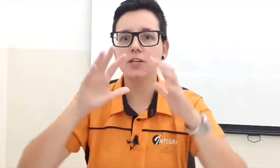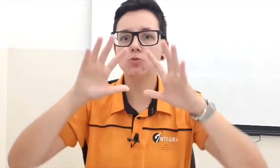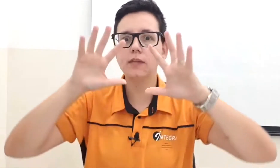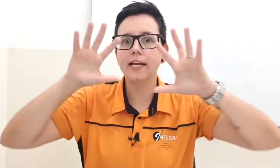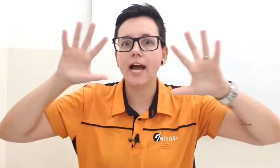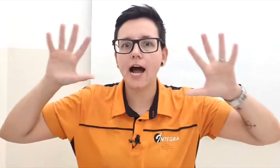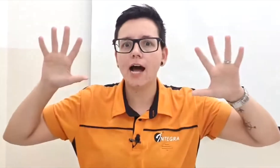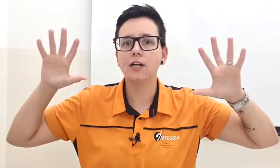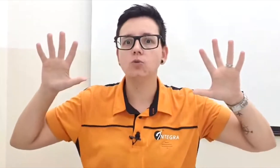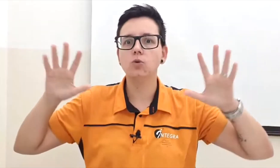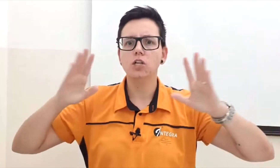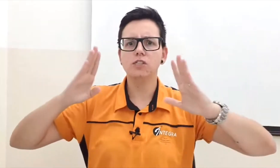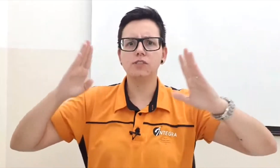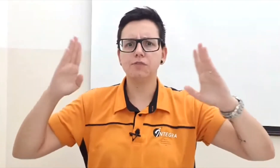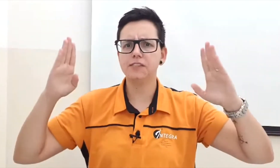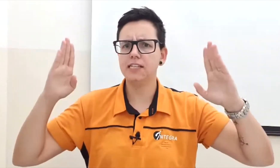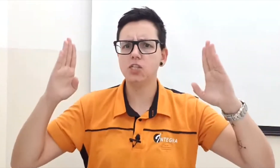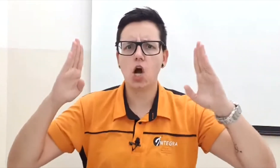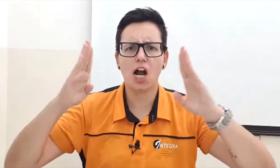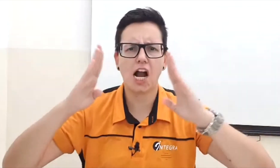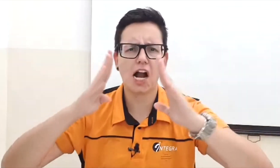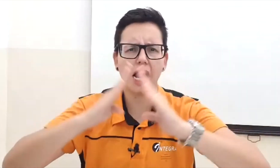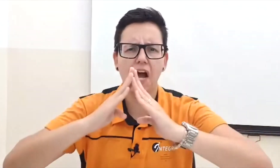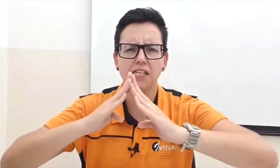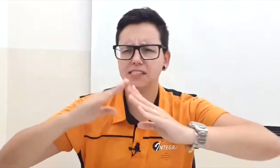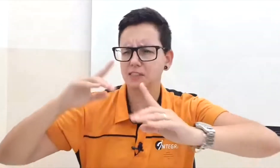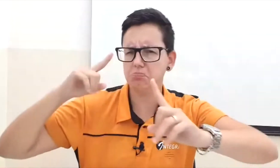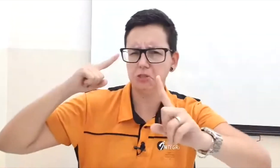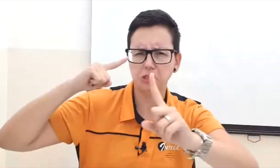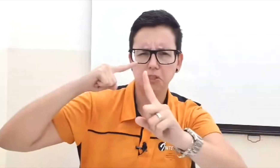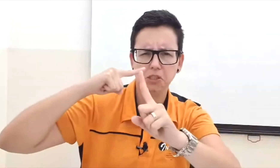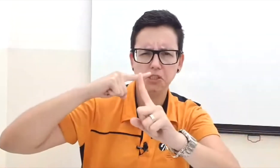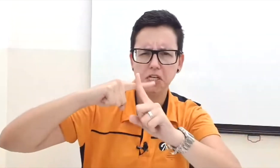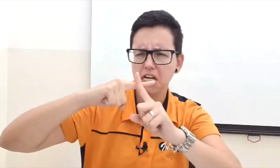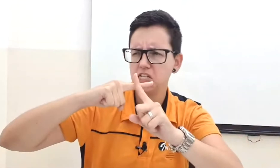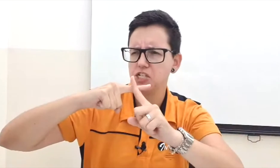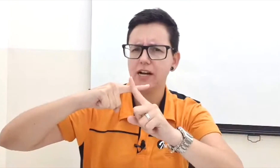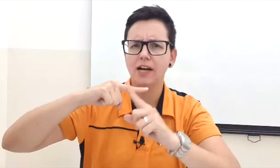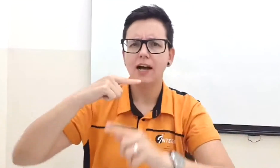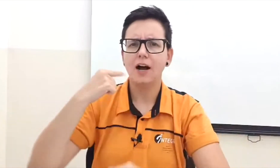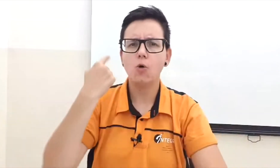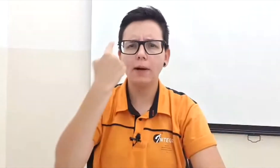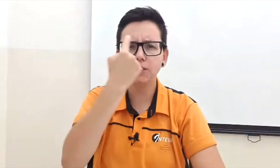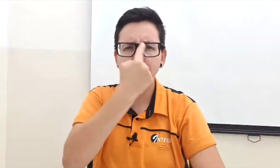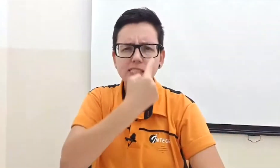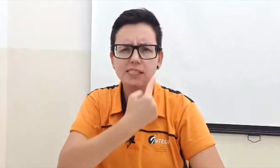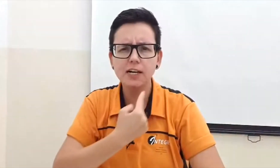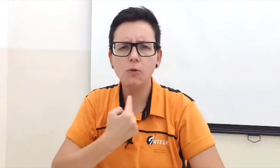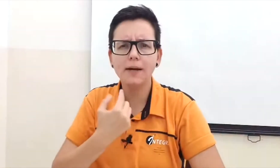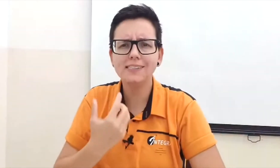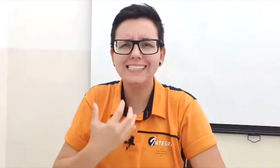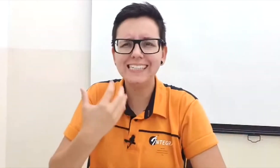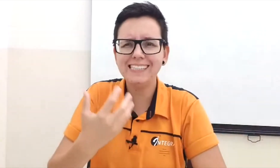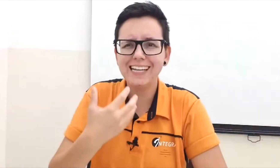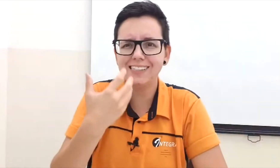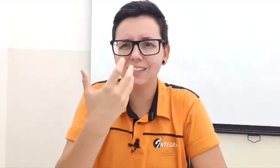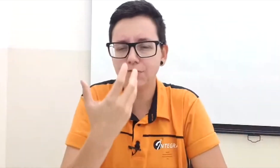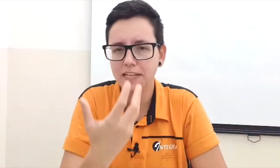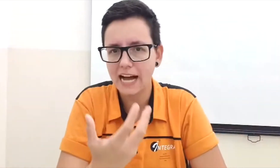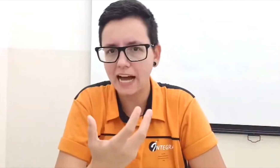num telhado. Se você fizer assim, ó, casa, igreja, com uma expressão mais intensificada,